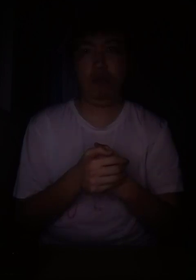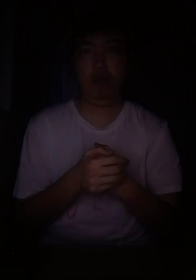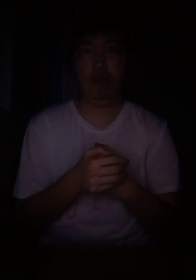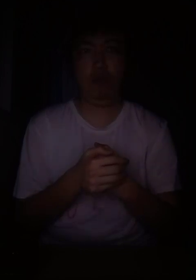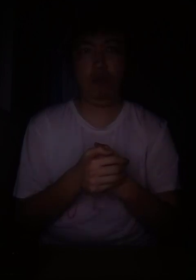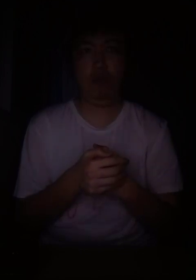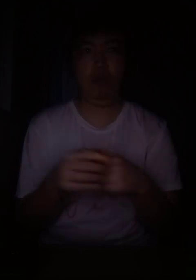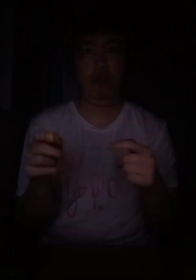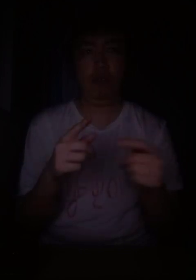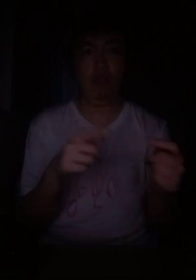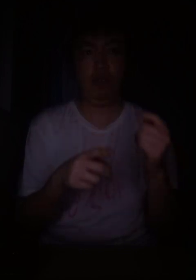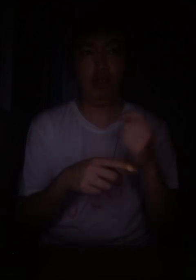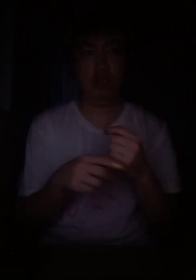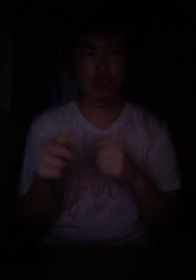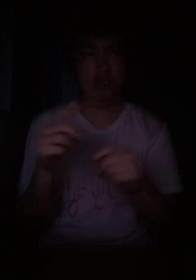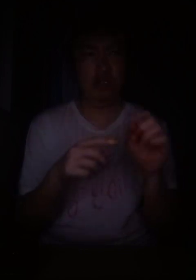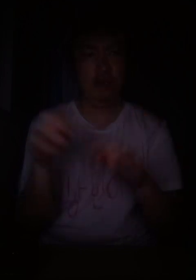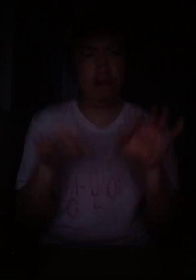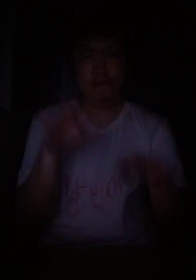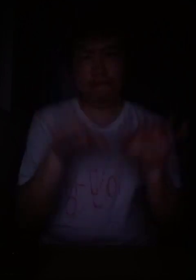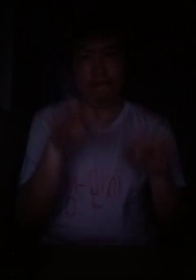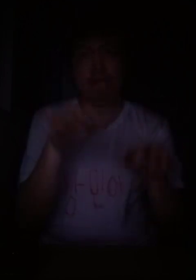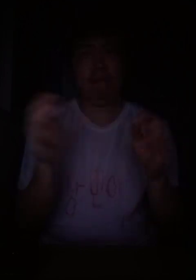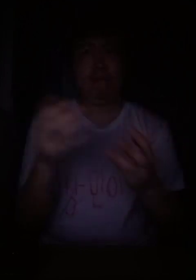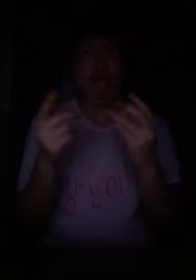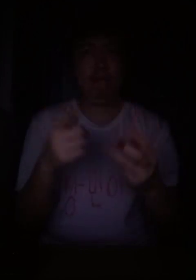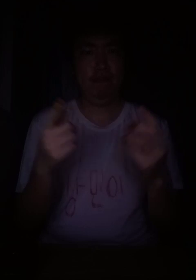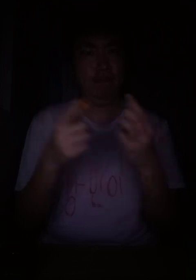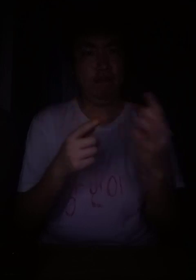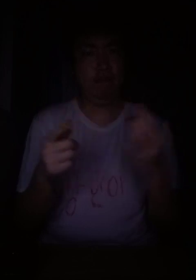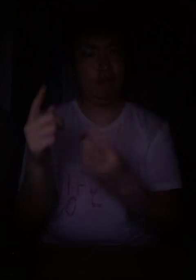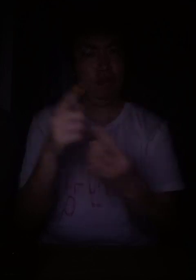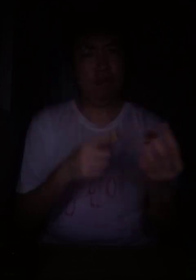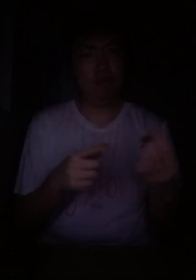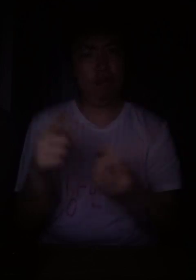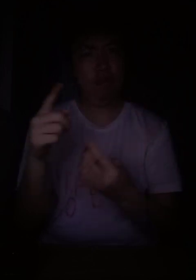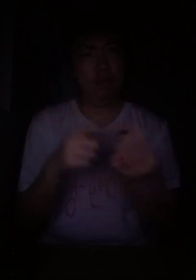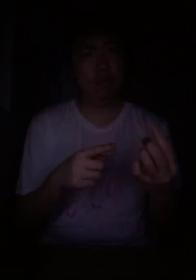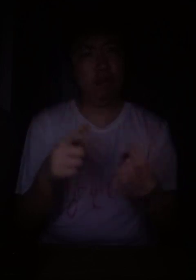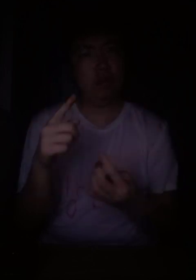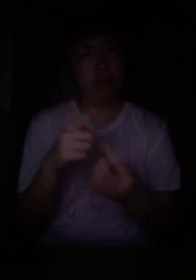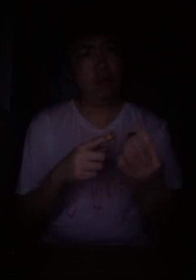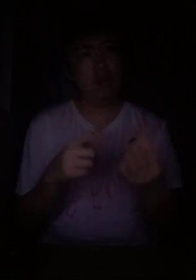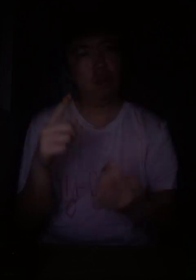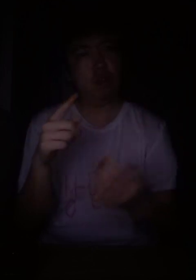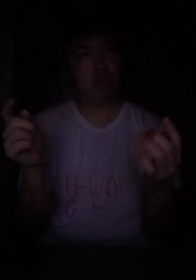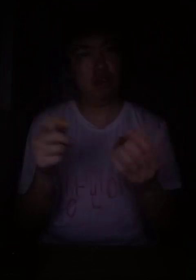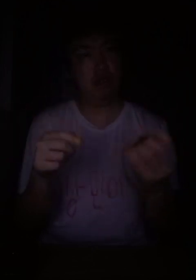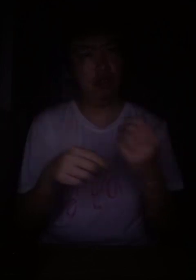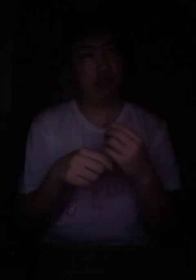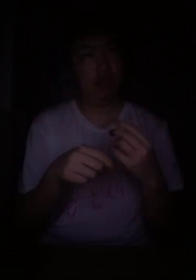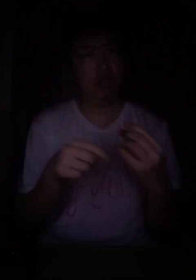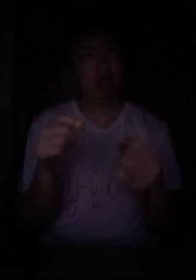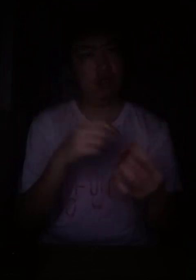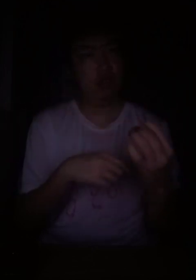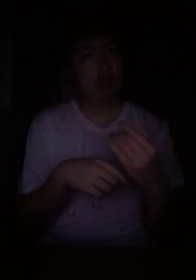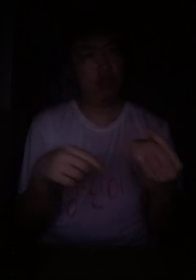끌려 들어가지 않으려고 막 이렇게 발버둥을 치는 모습이 잊혀지지가 않을 것 같아요. 저희가 모자이크를 많이 했습니다. 사실은 저것보다 훨씬 가까이